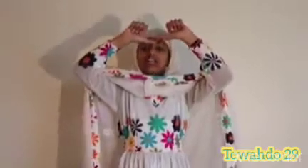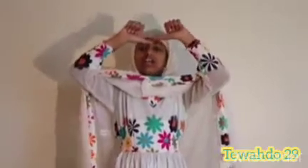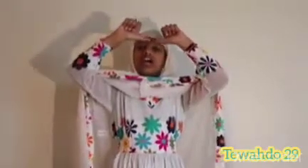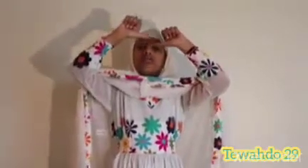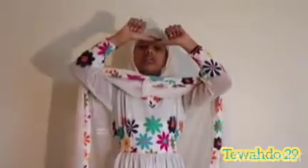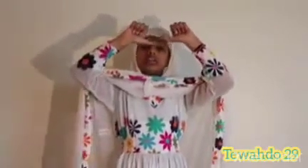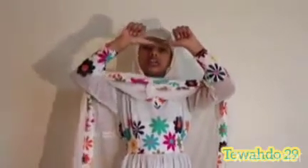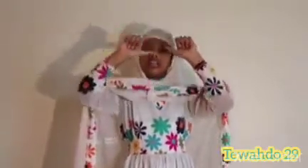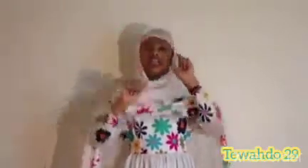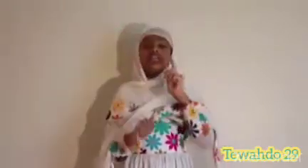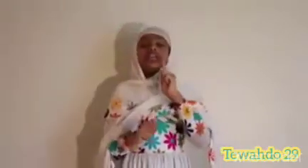በአርያም